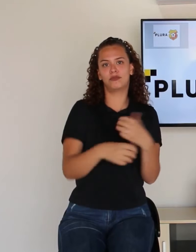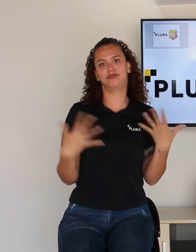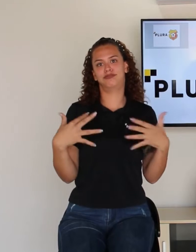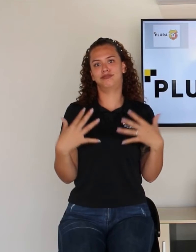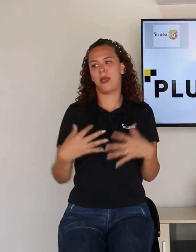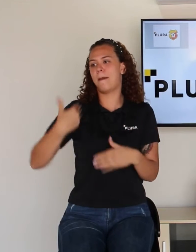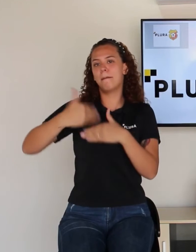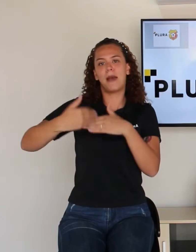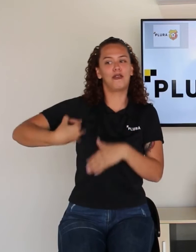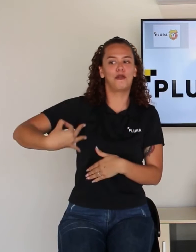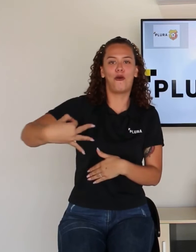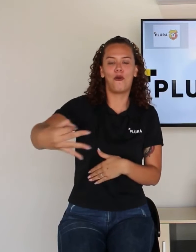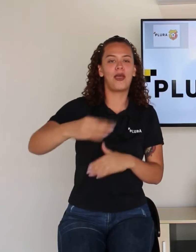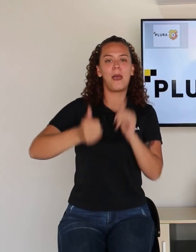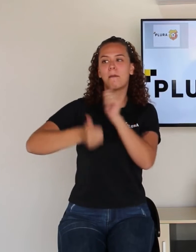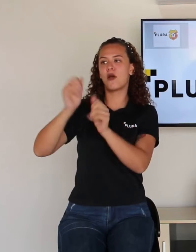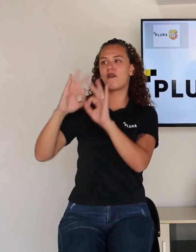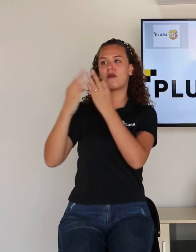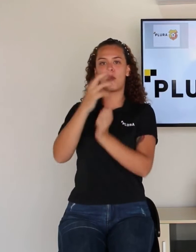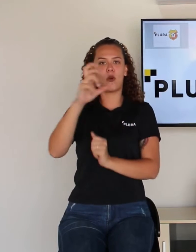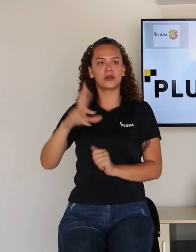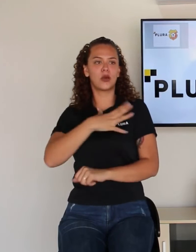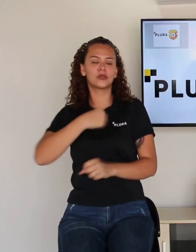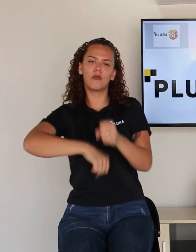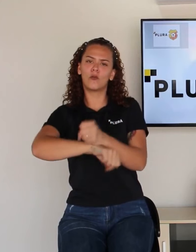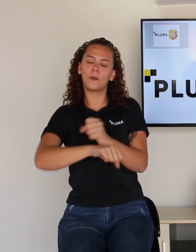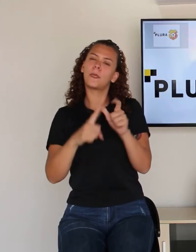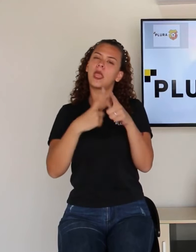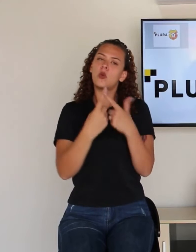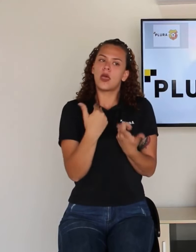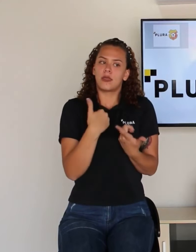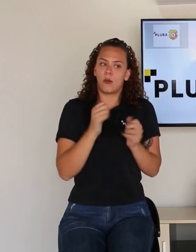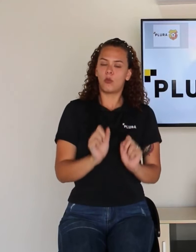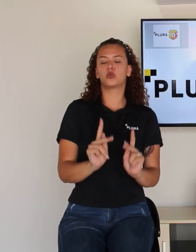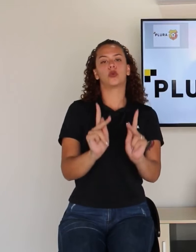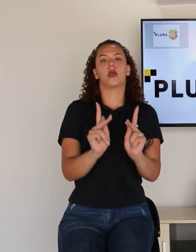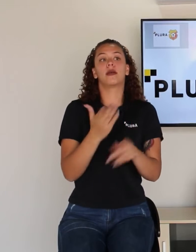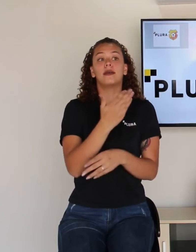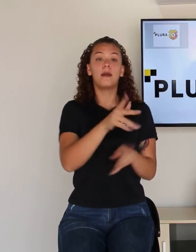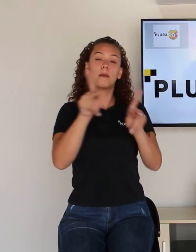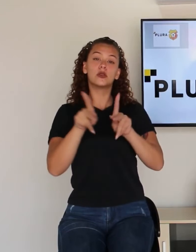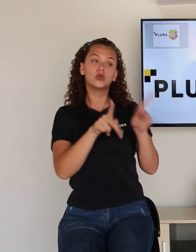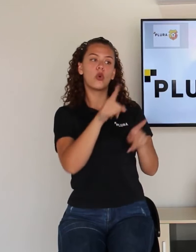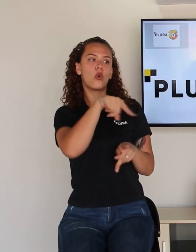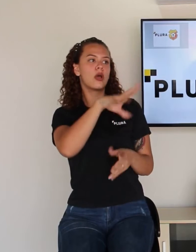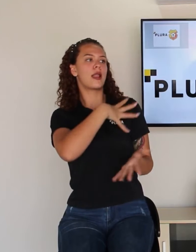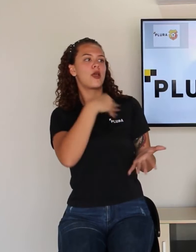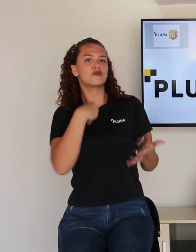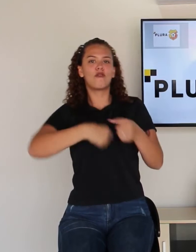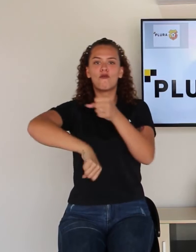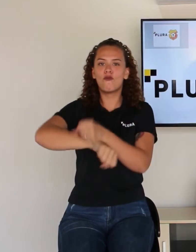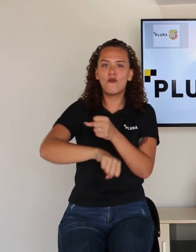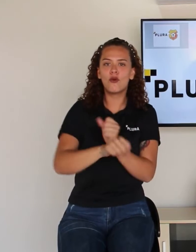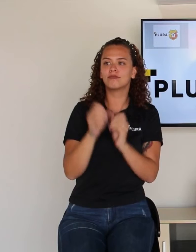es pan de cada día en la mayoría de familias costarricenses. Entonces, tener la oportunidad de que las personas que son aficionadas, que las